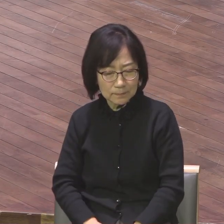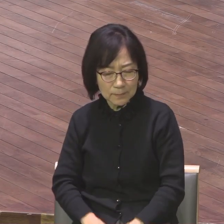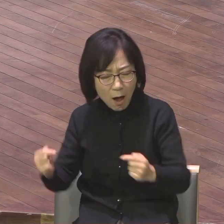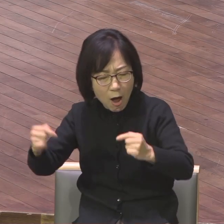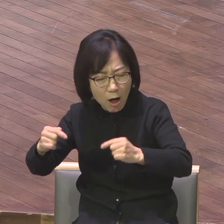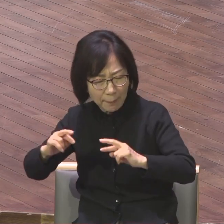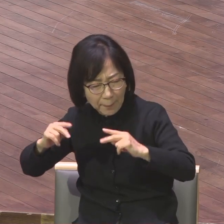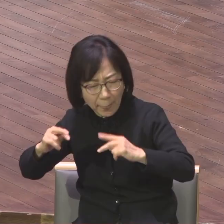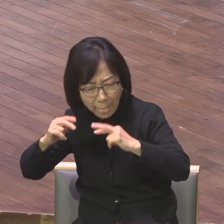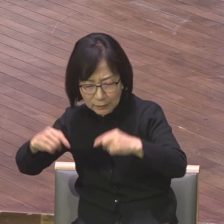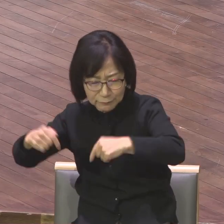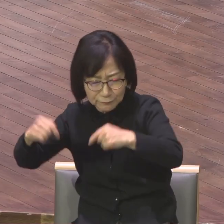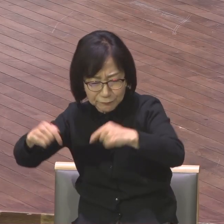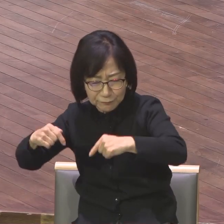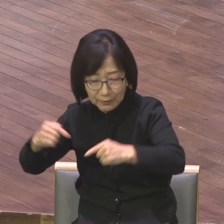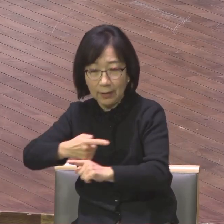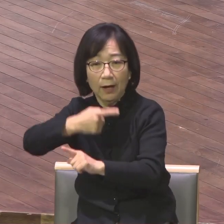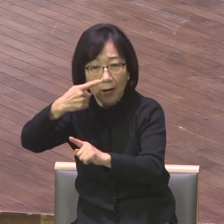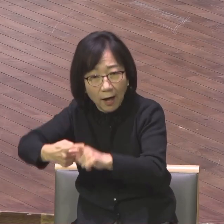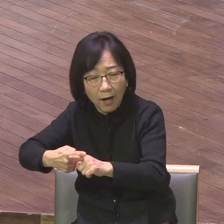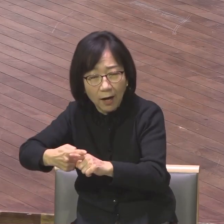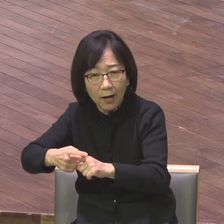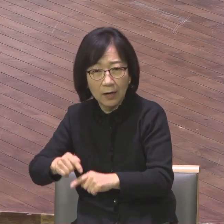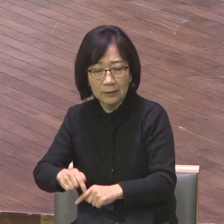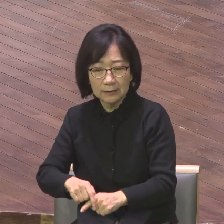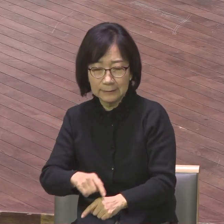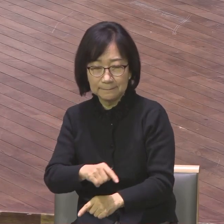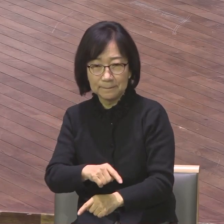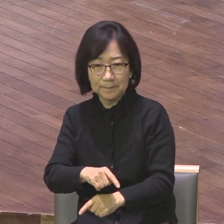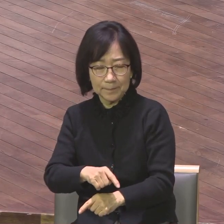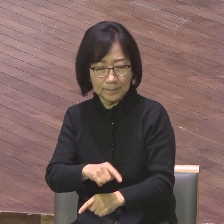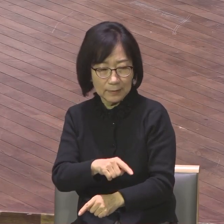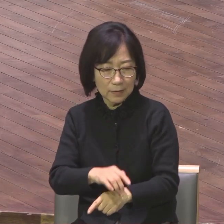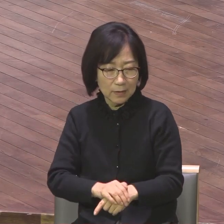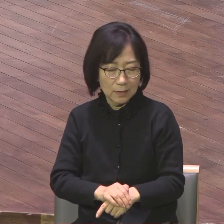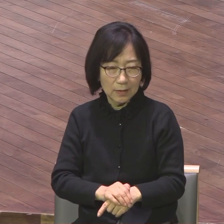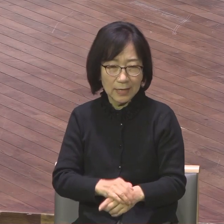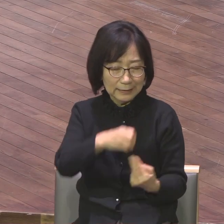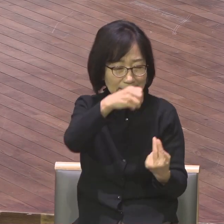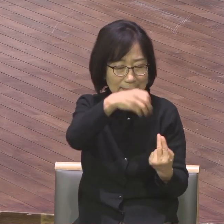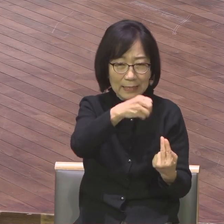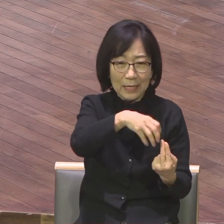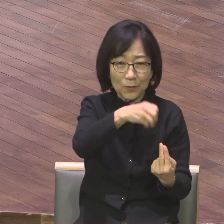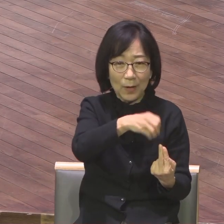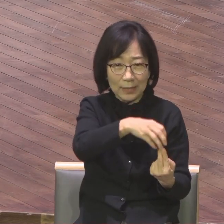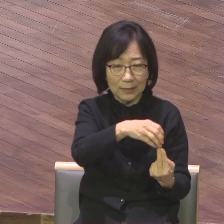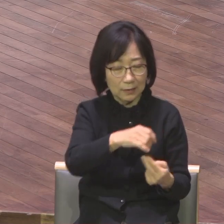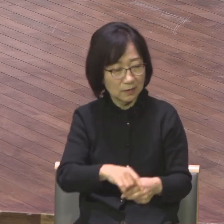가운데 세례 요한의 제자들에게 크게 마음이 상하게 하는 일이 발생했어요.